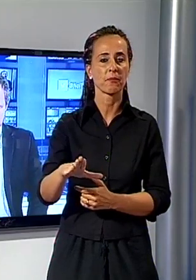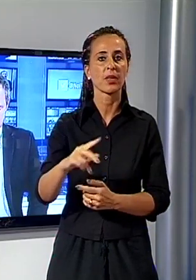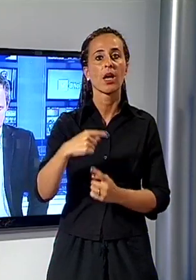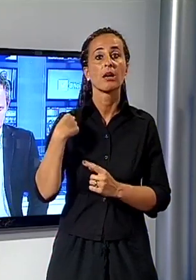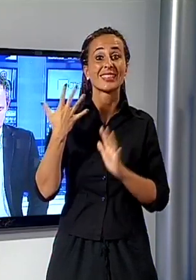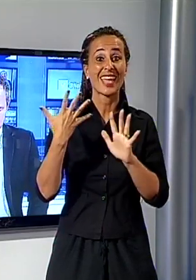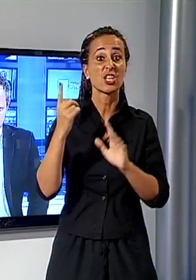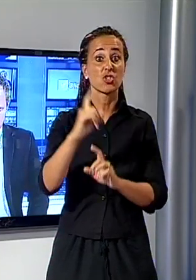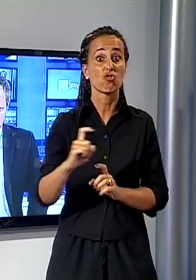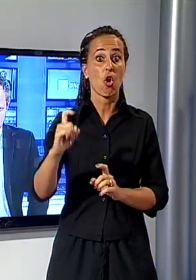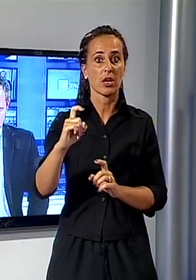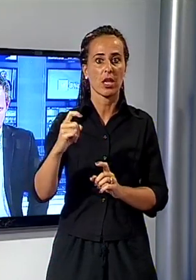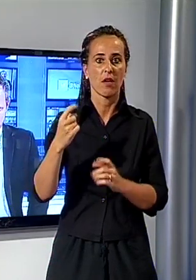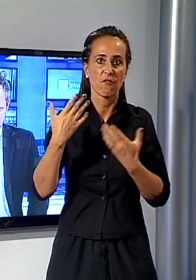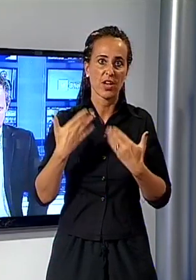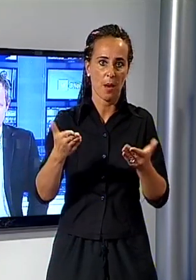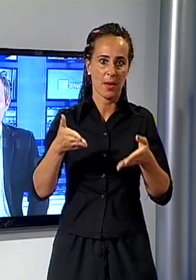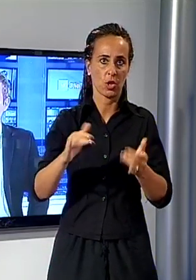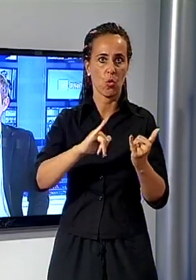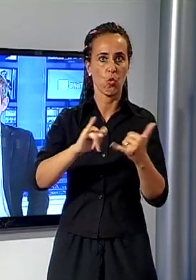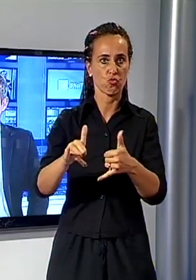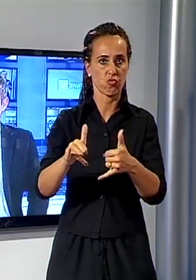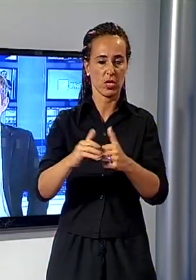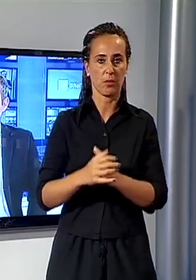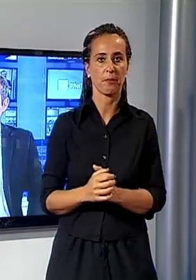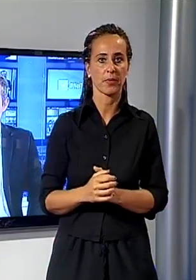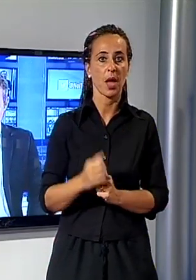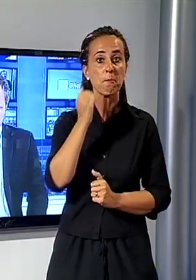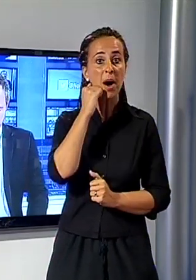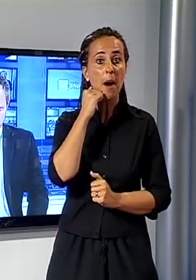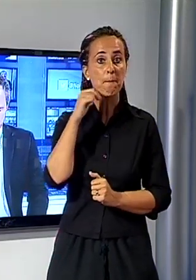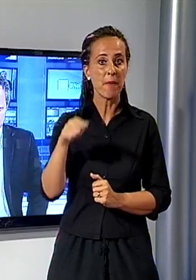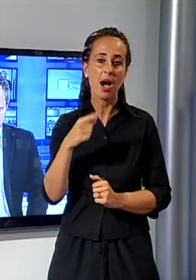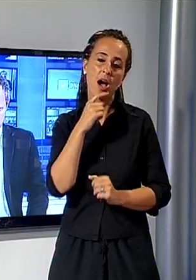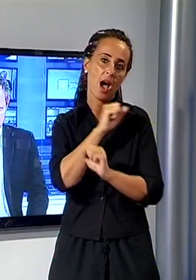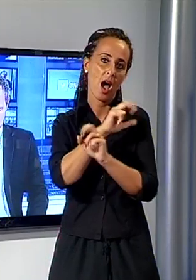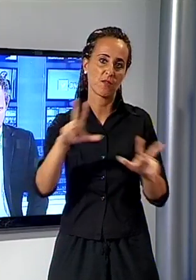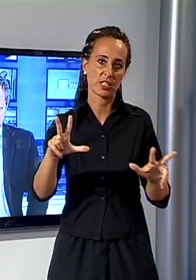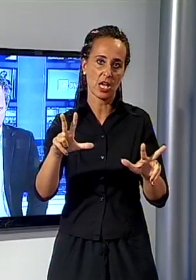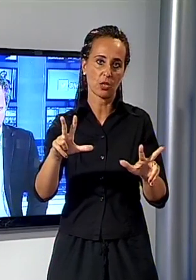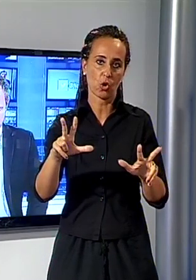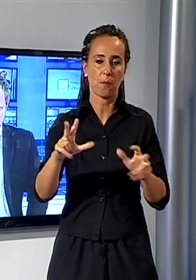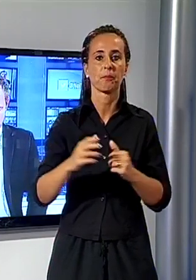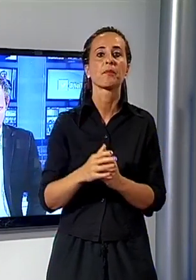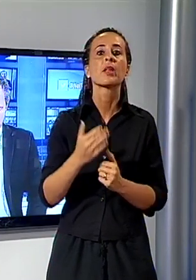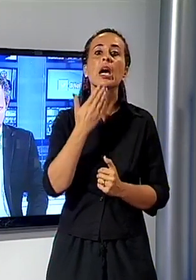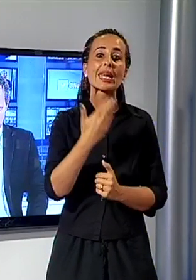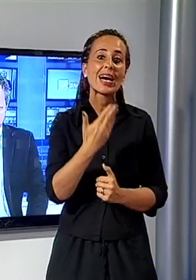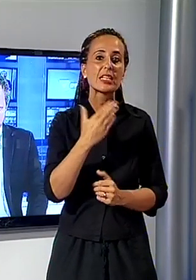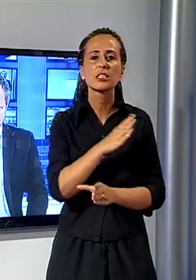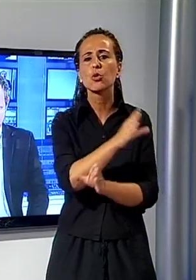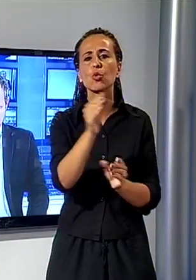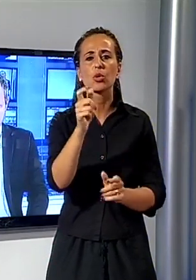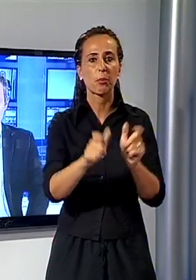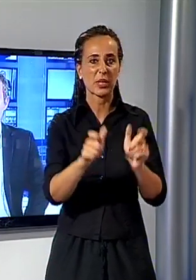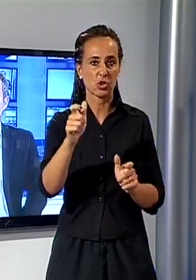resa nota dalla madre che ha voluto anche ringraziare i medici e tutti quelli che sono stati vicino al figlio. Il ragazzo